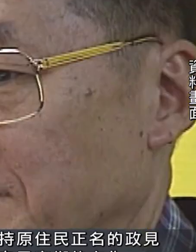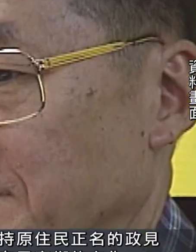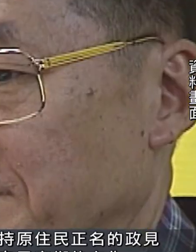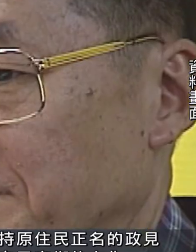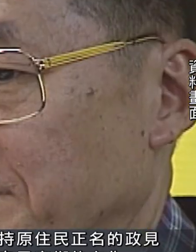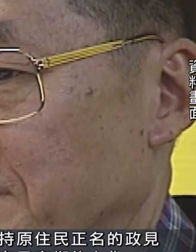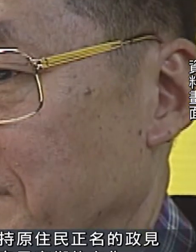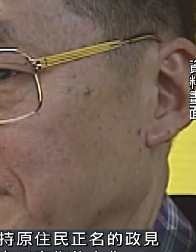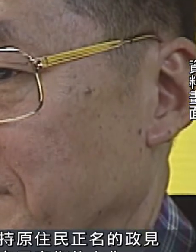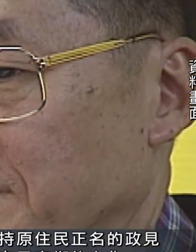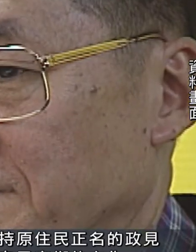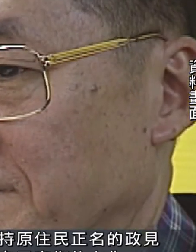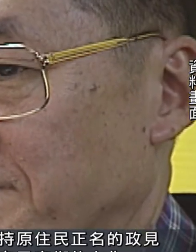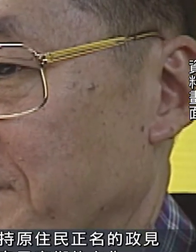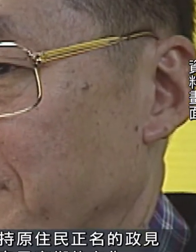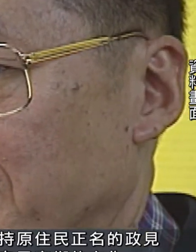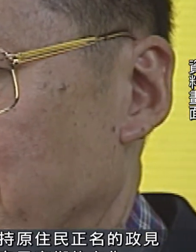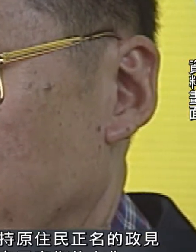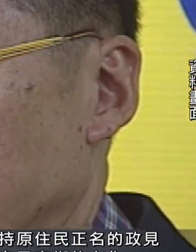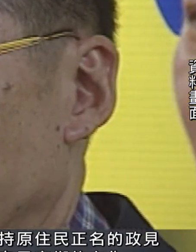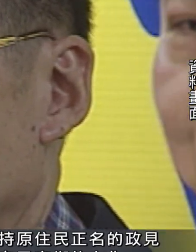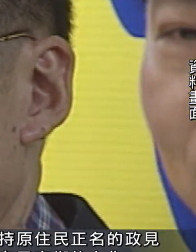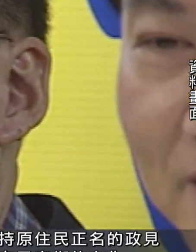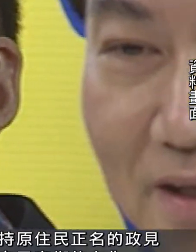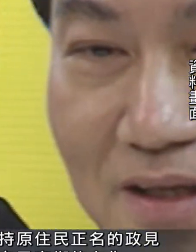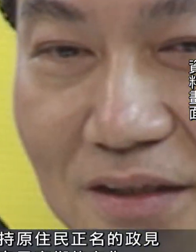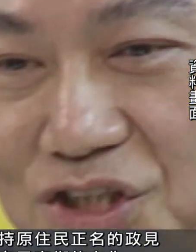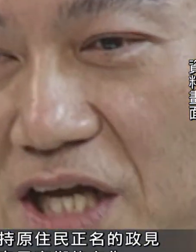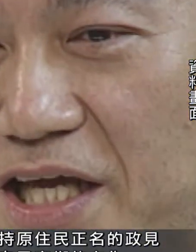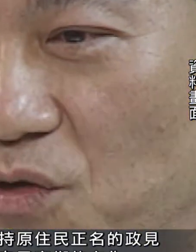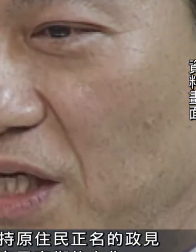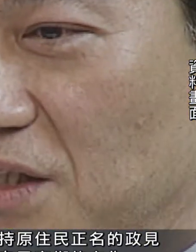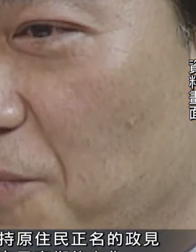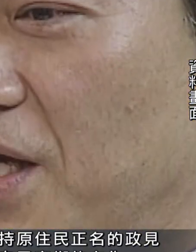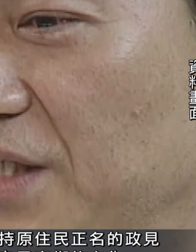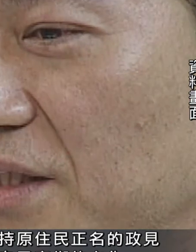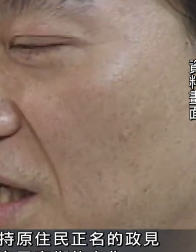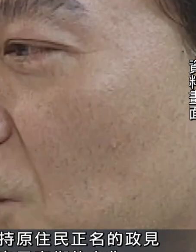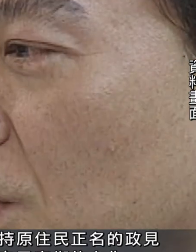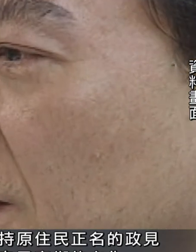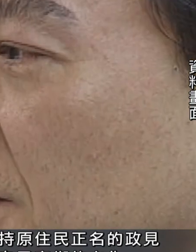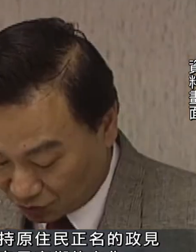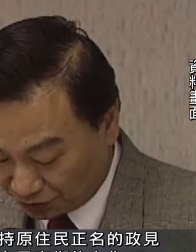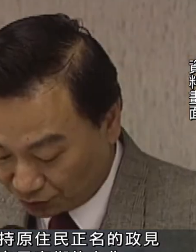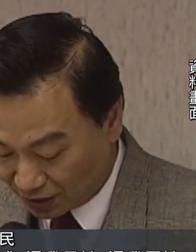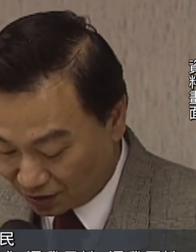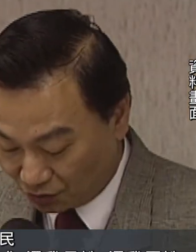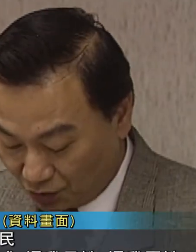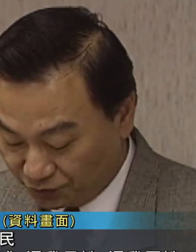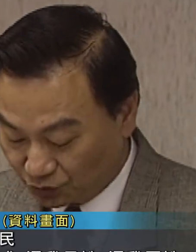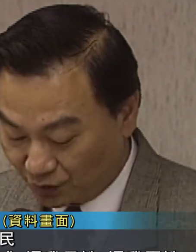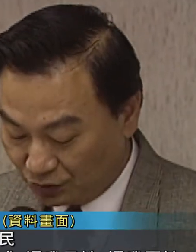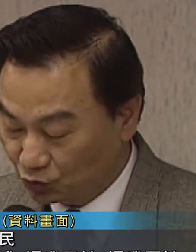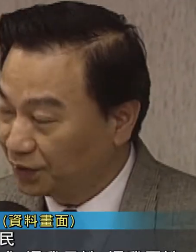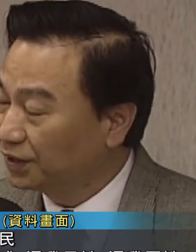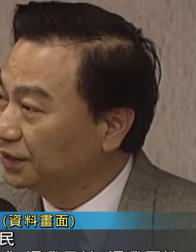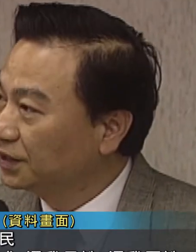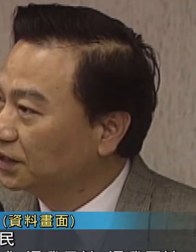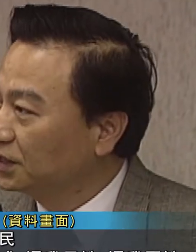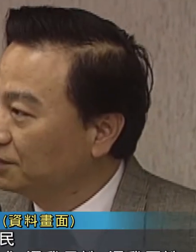提出支持原住民证明的政见，让各族群都能认识自己家乡的文化。 我们希望恢复原住民各民